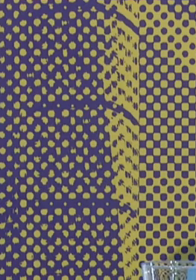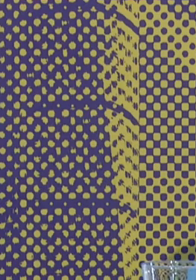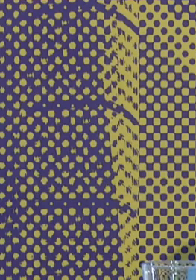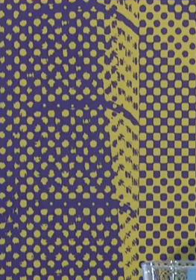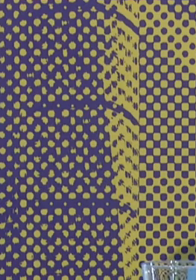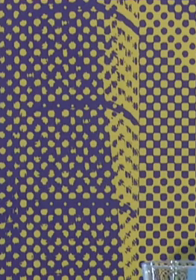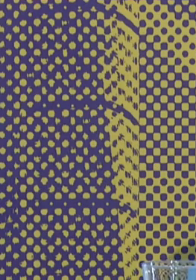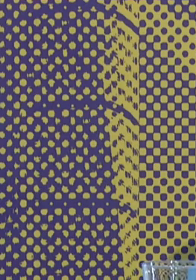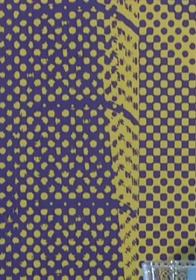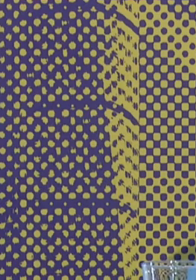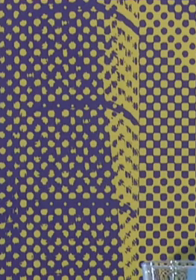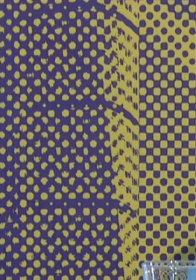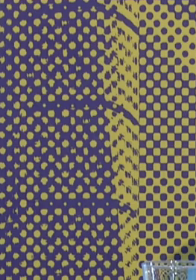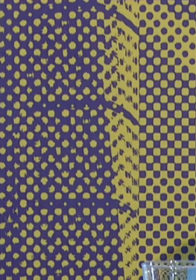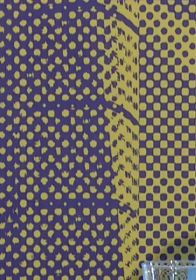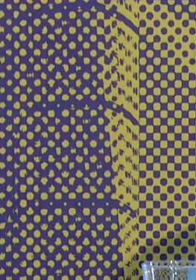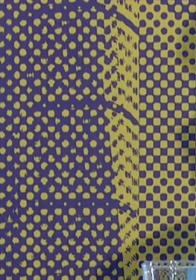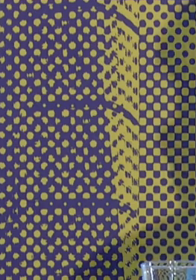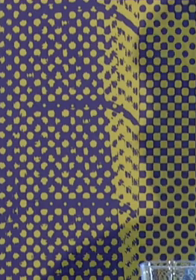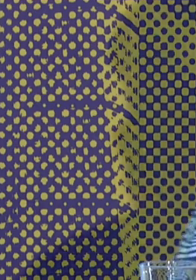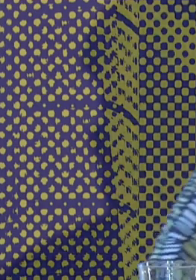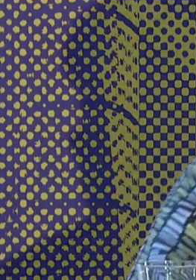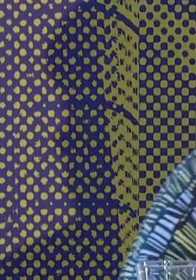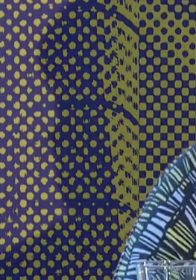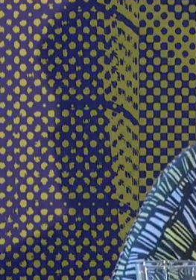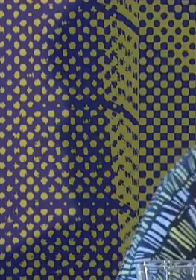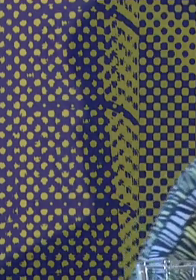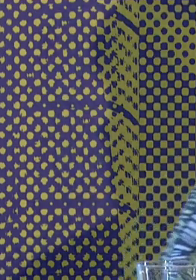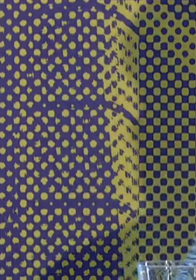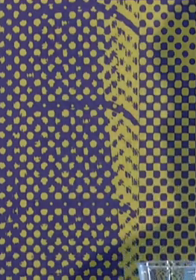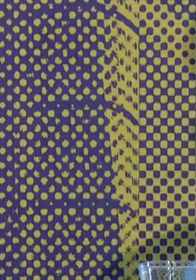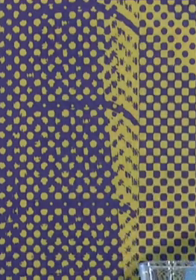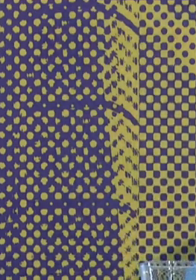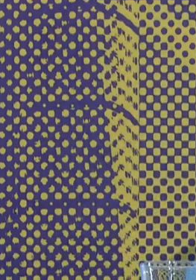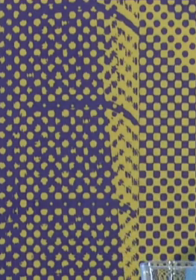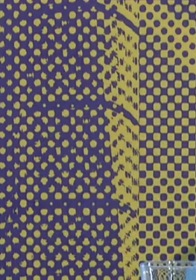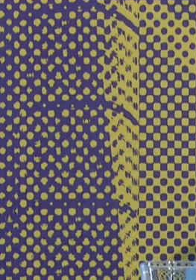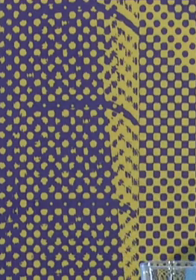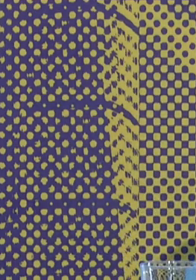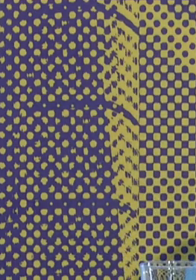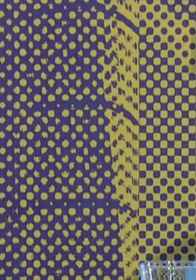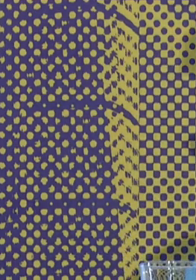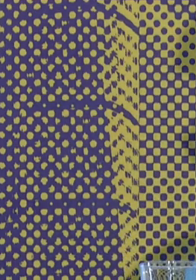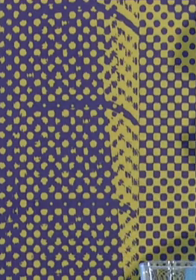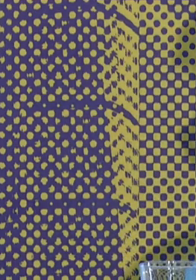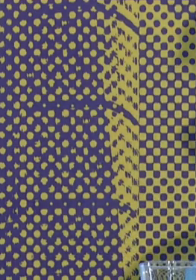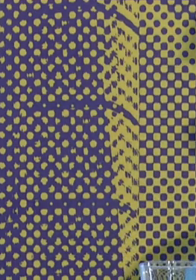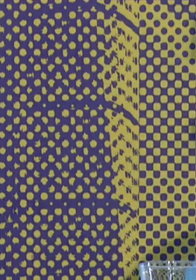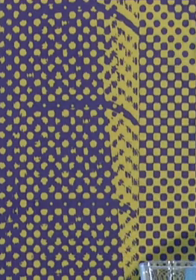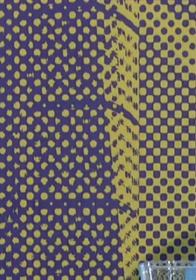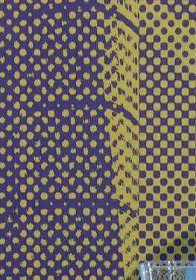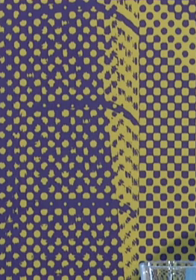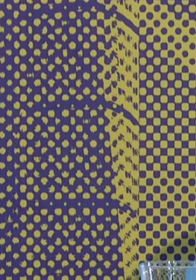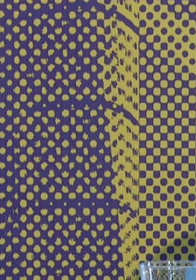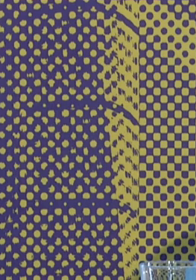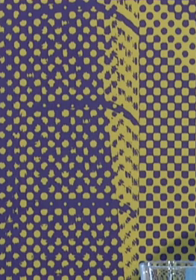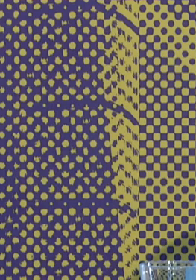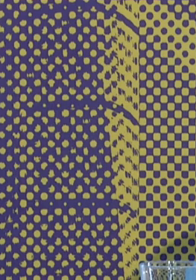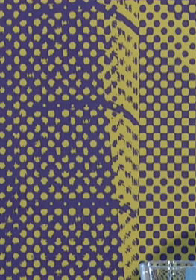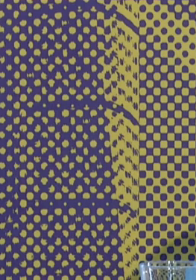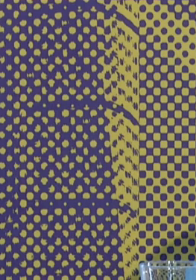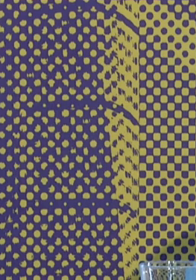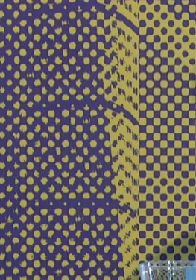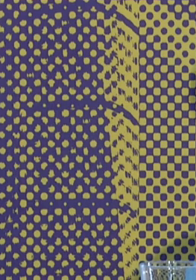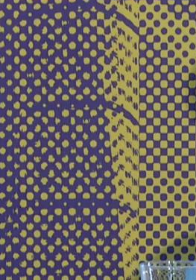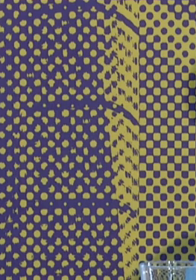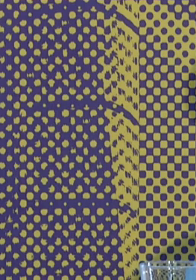Vi cyklar, eller inte vi, men det finns föreningar och andra som cyklar med äldre. Och jag var själv ute och cyklade